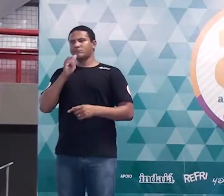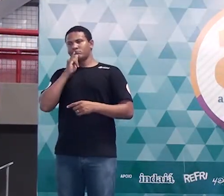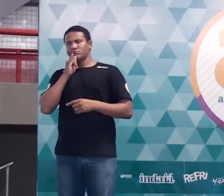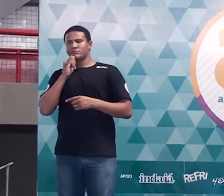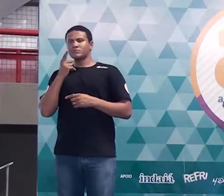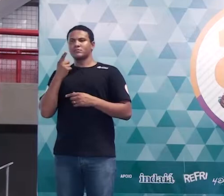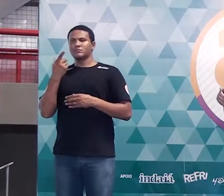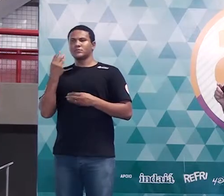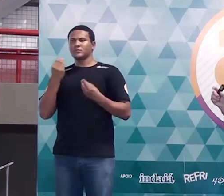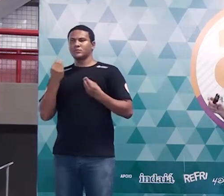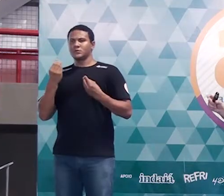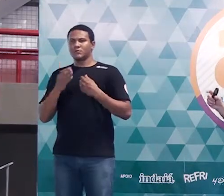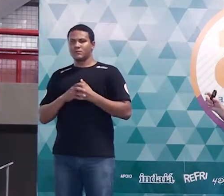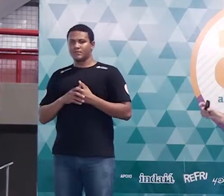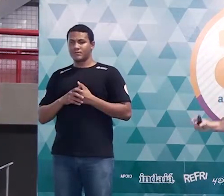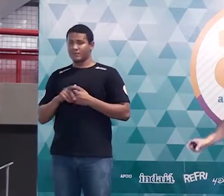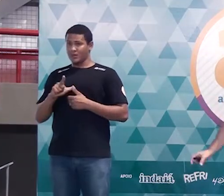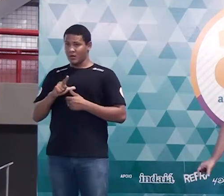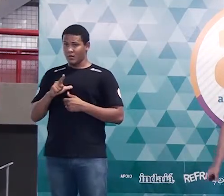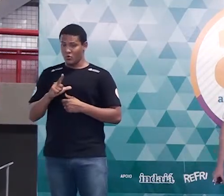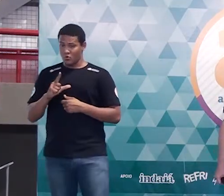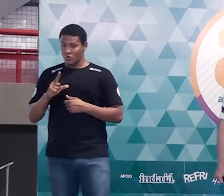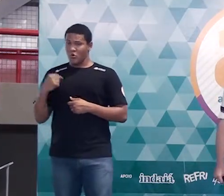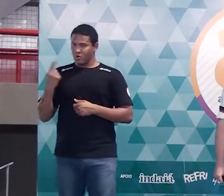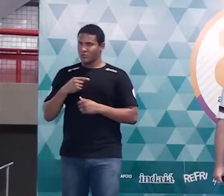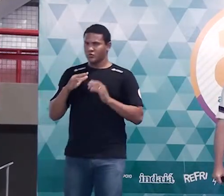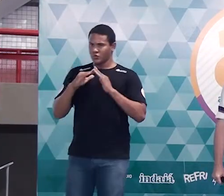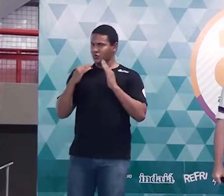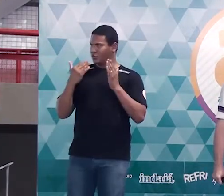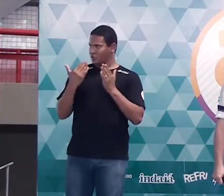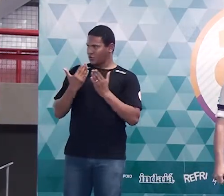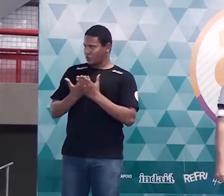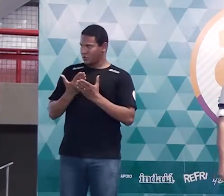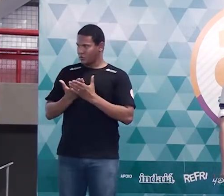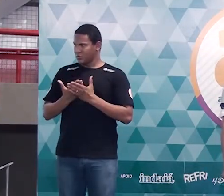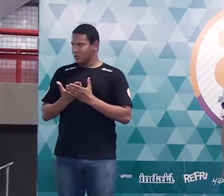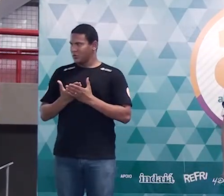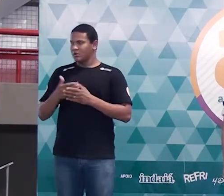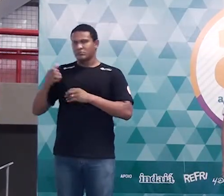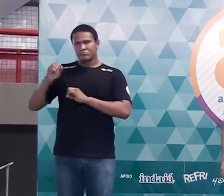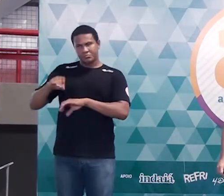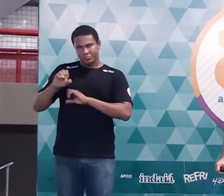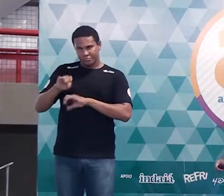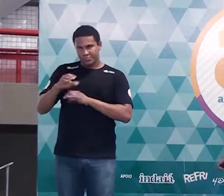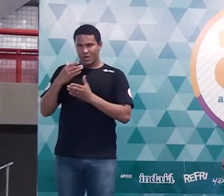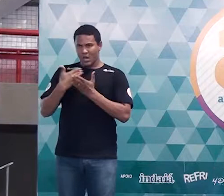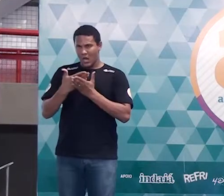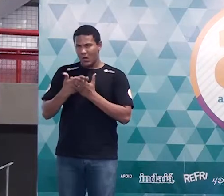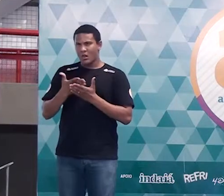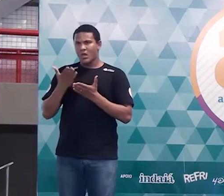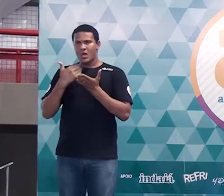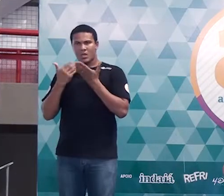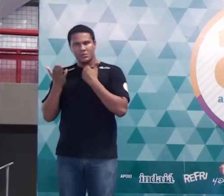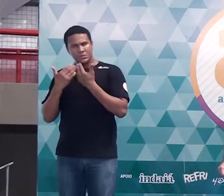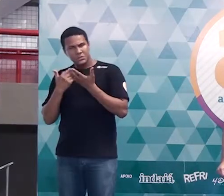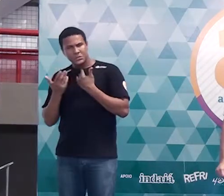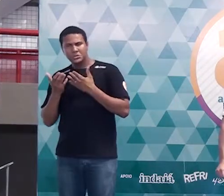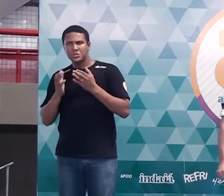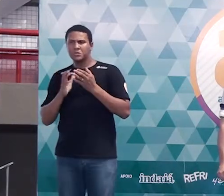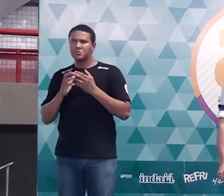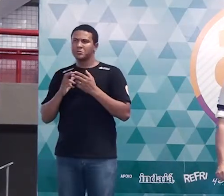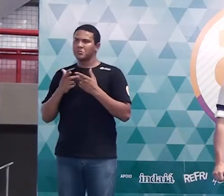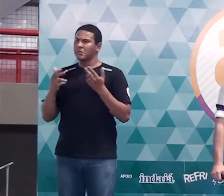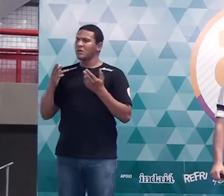Vejam, enquanto nós estamos na escola, recebendo aula, com alimentação, com